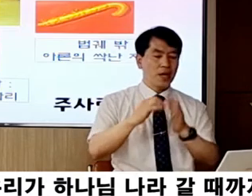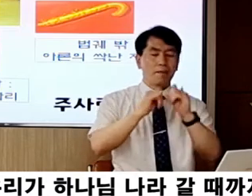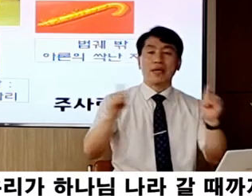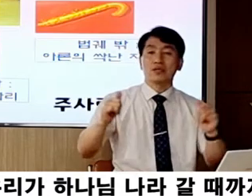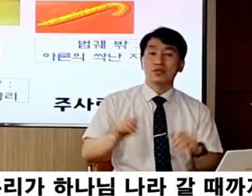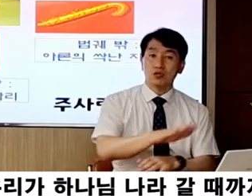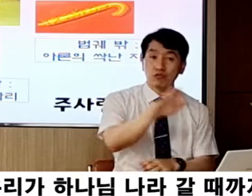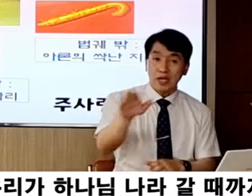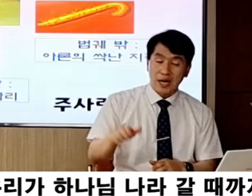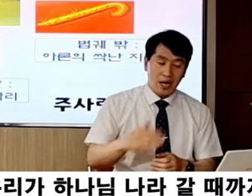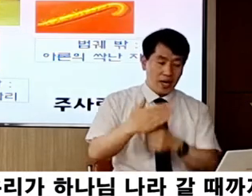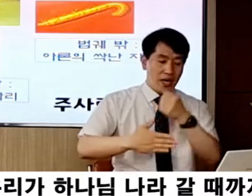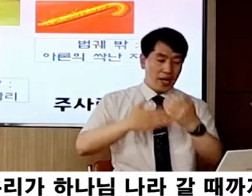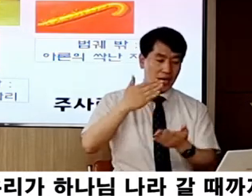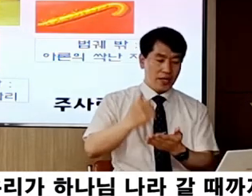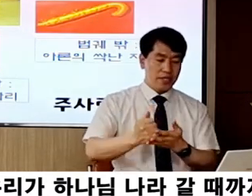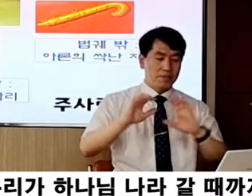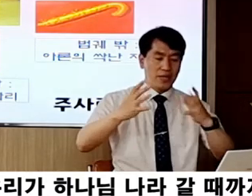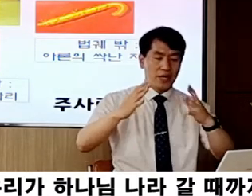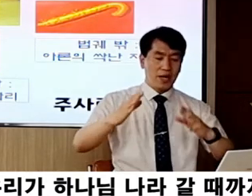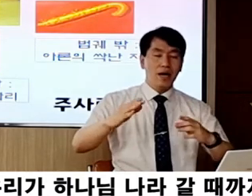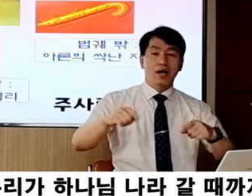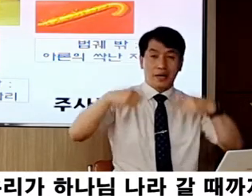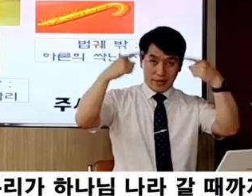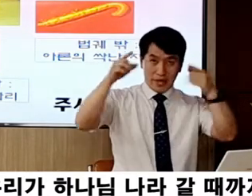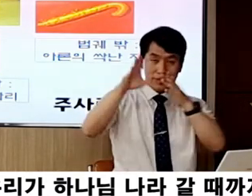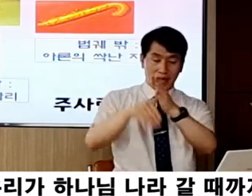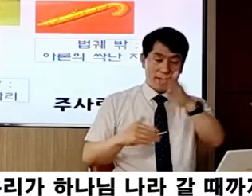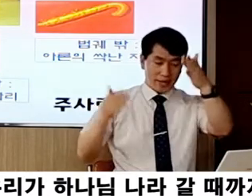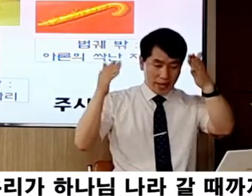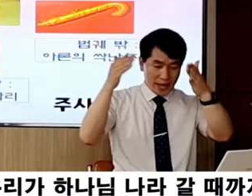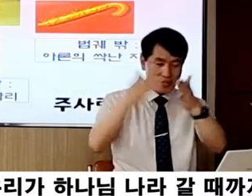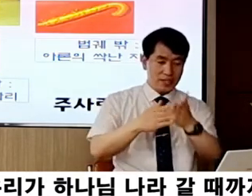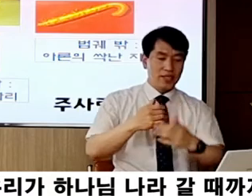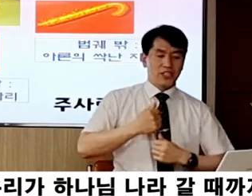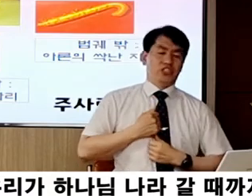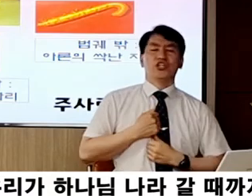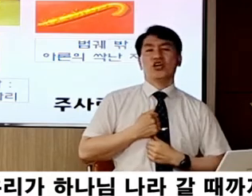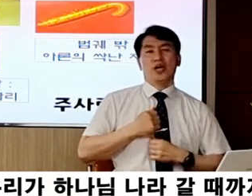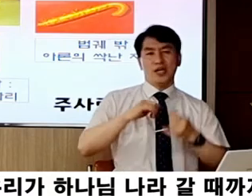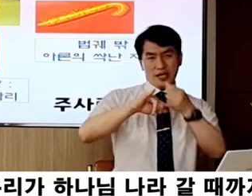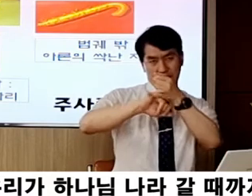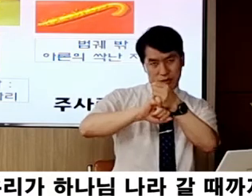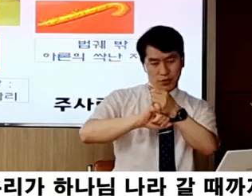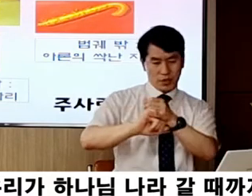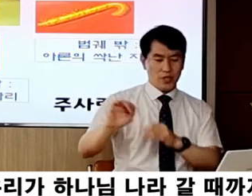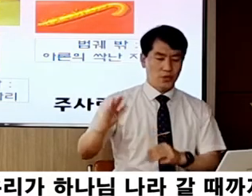하나님의 백성된 우리가 하나님 나라 갈 때까지 지켜야 할 약속이